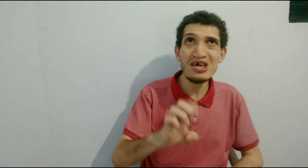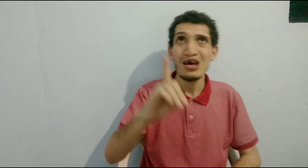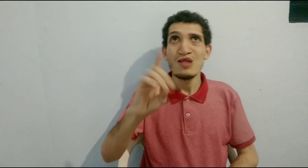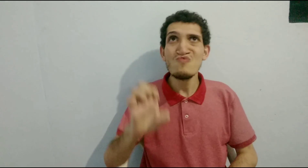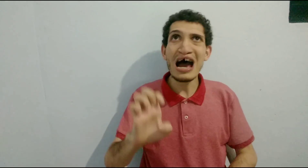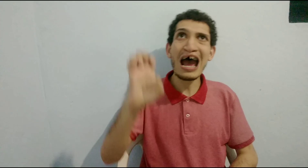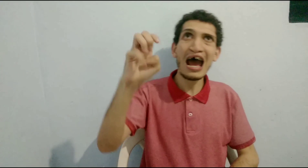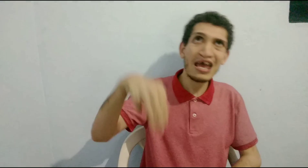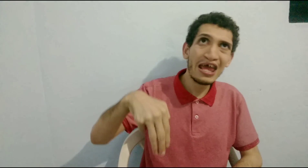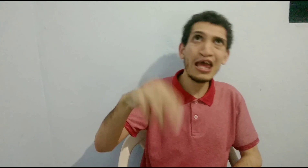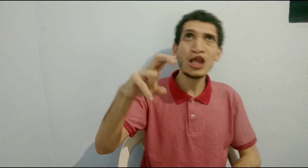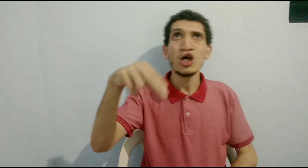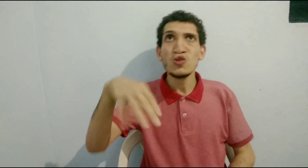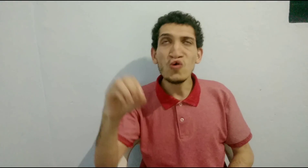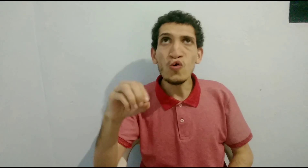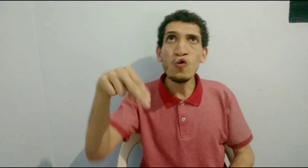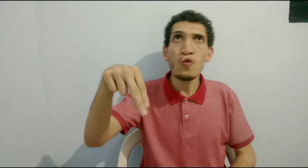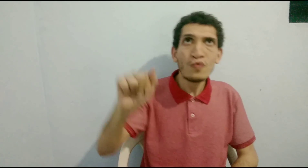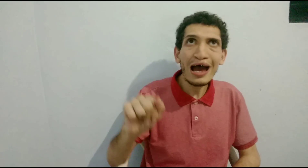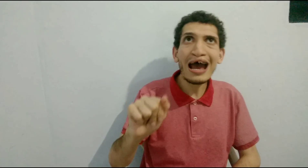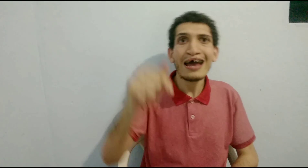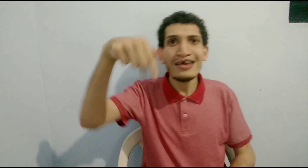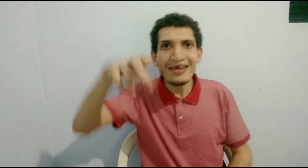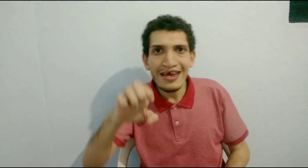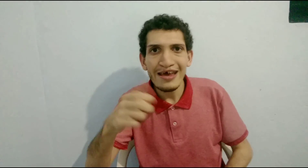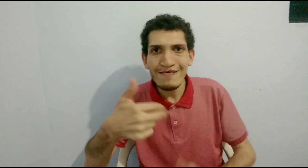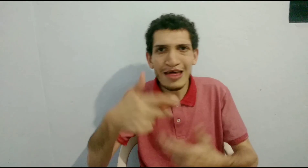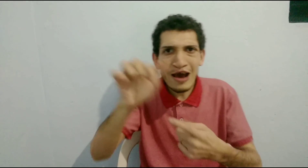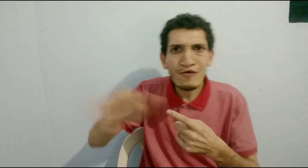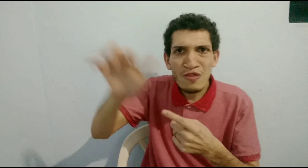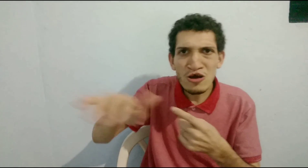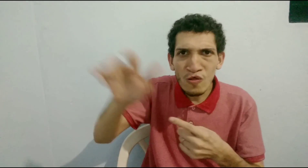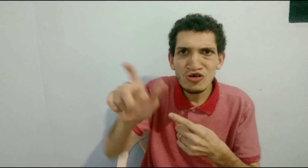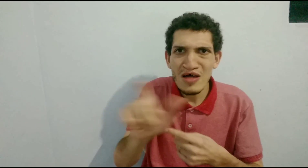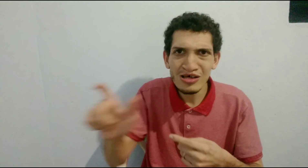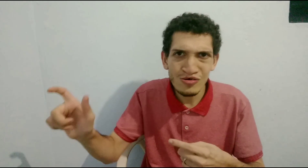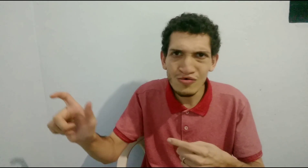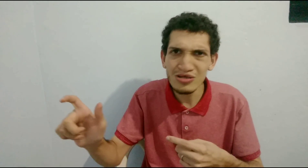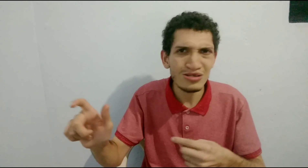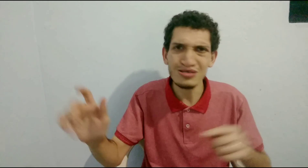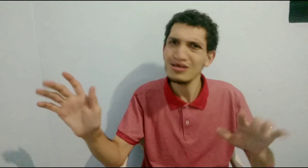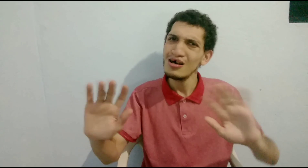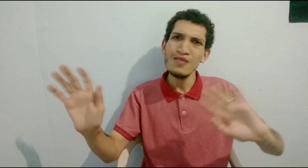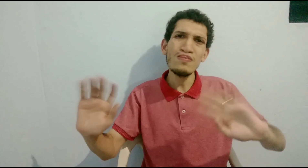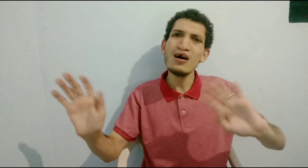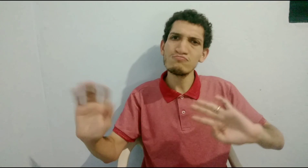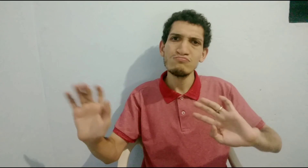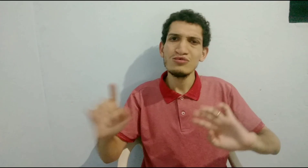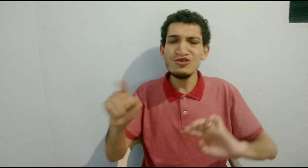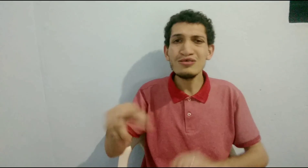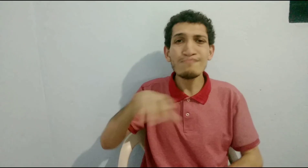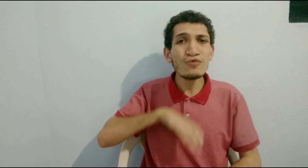D, DA, EN, NO, LA, E, quem está fazendo a tecnologia dessas coisas? Não. Isso é